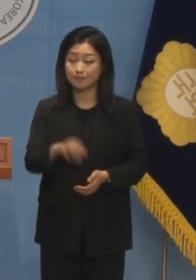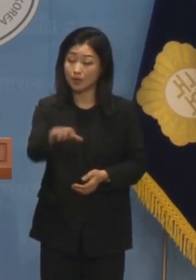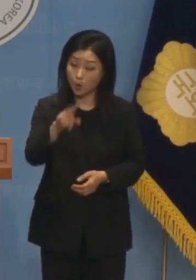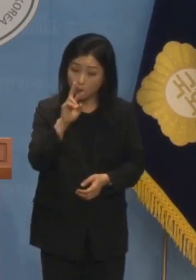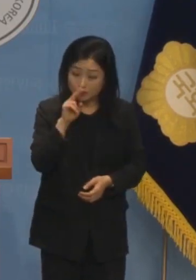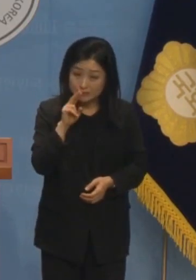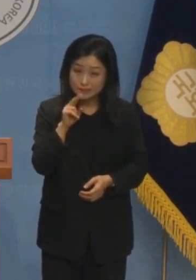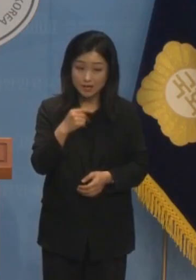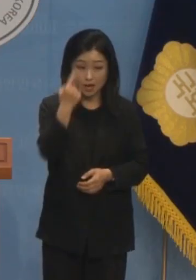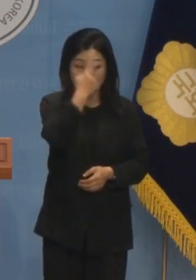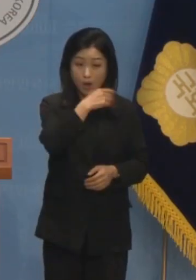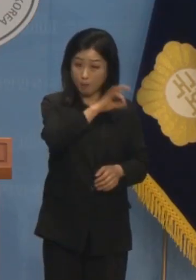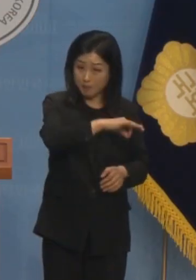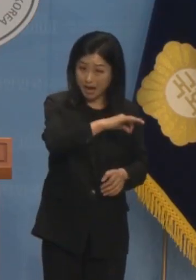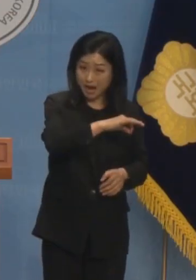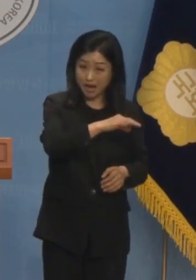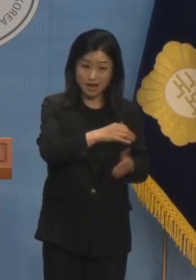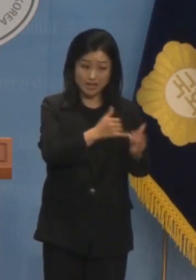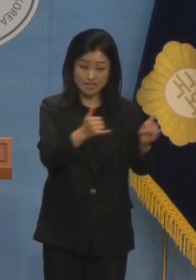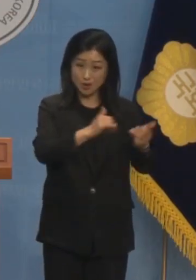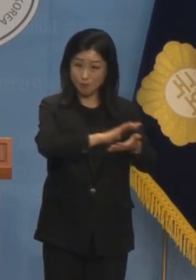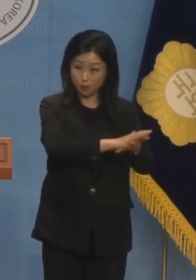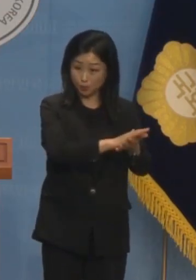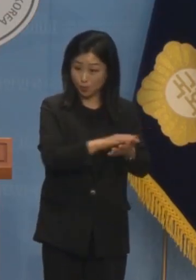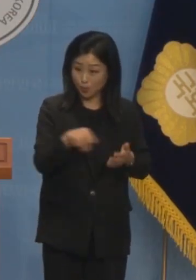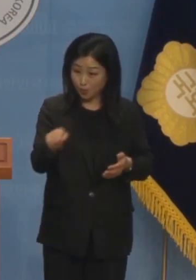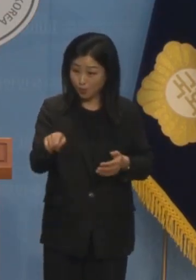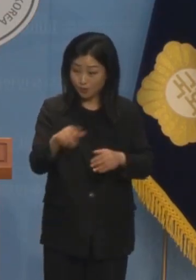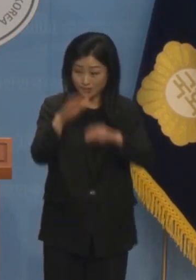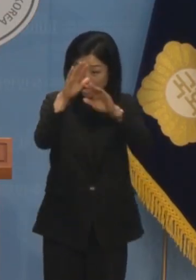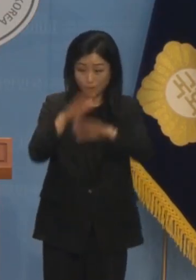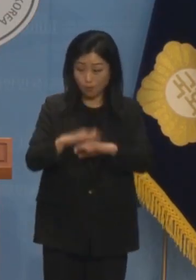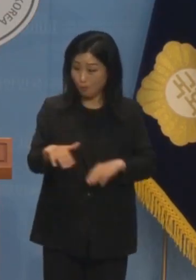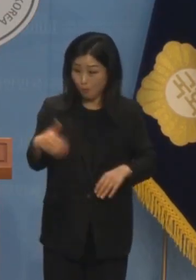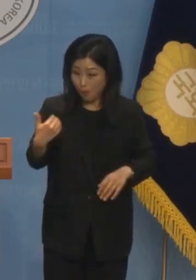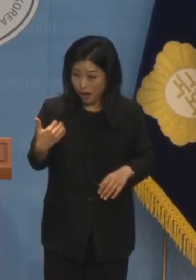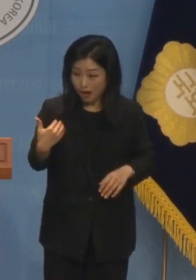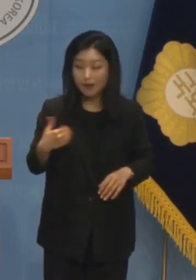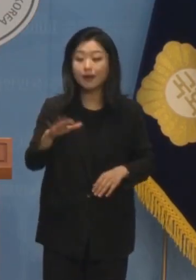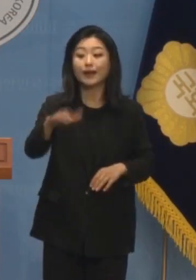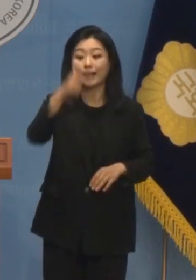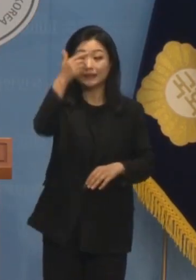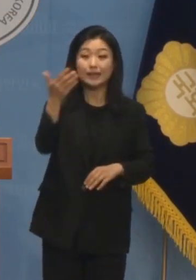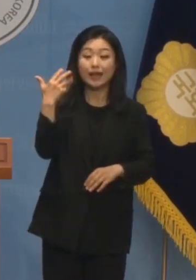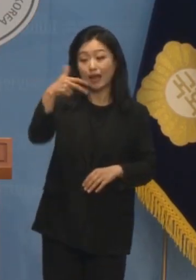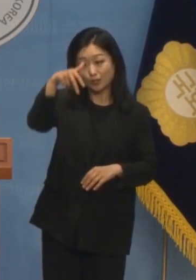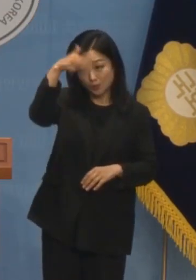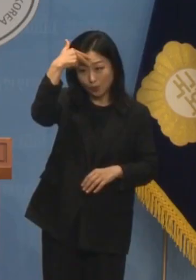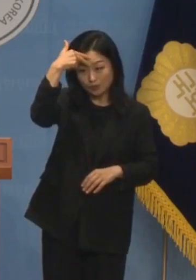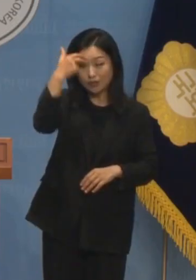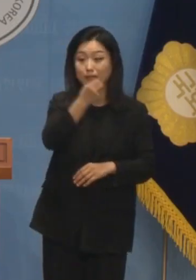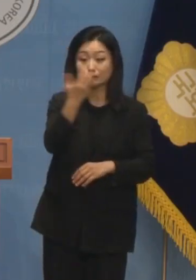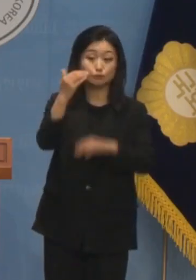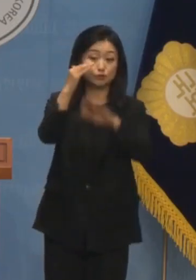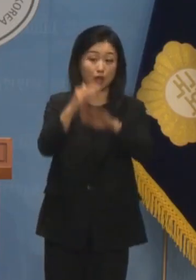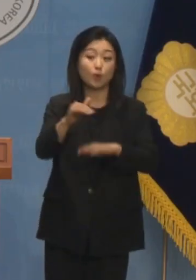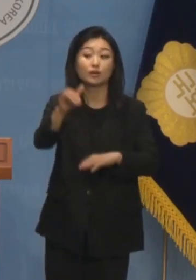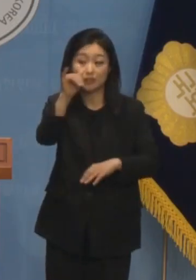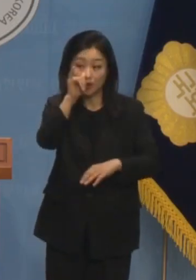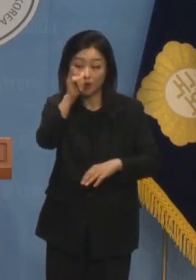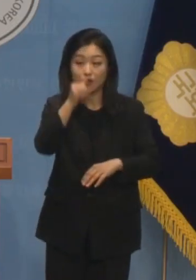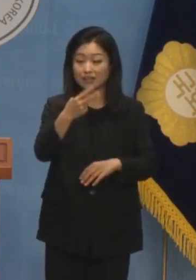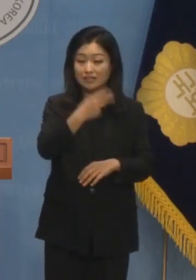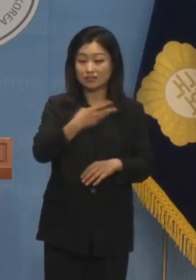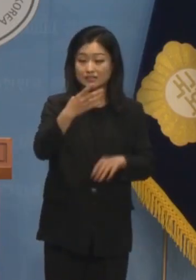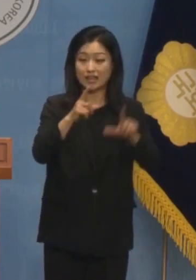혹시라도 외모 비하와 인격 모독이 어떤 것인지 그에 대해서 조선일보의 보도 태도는 어땠는지 알고 싶다면